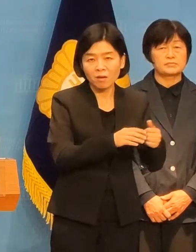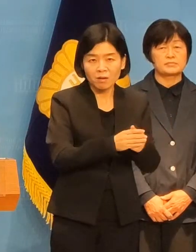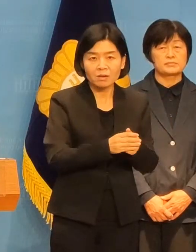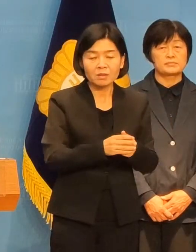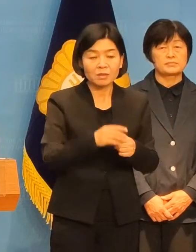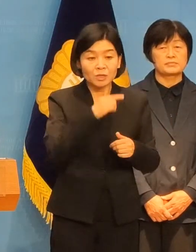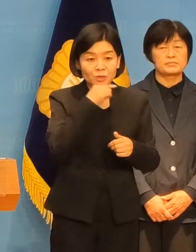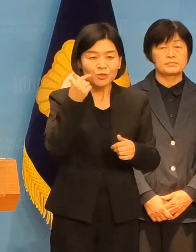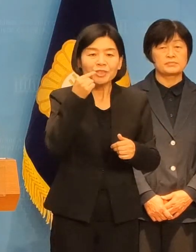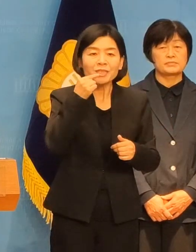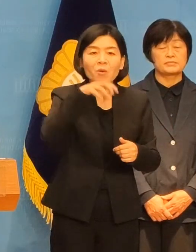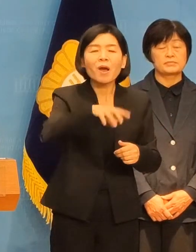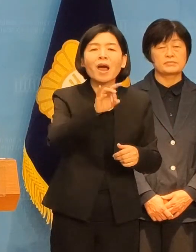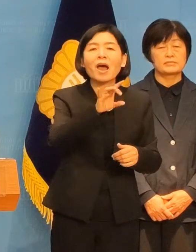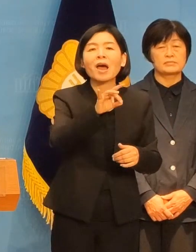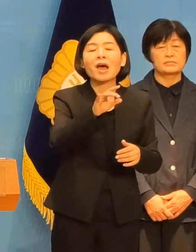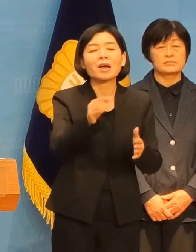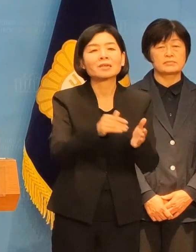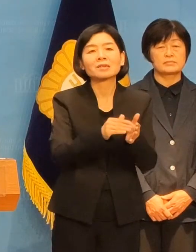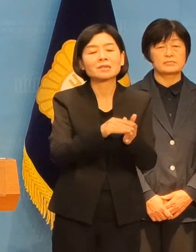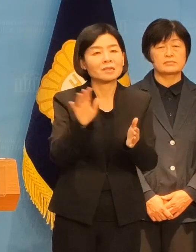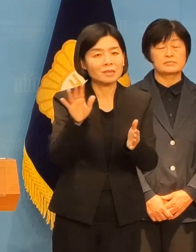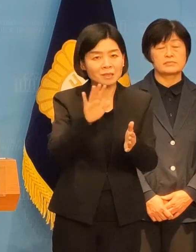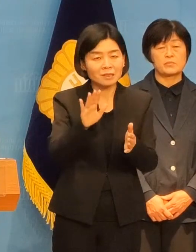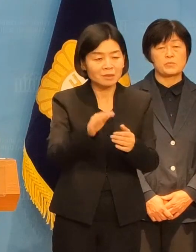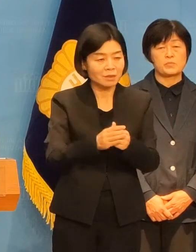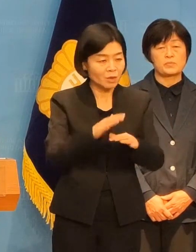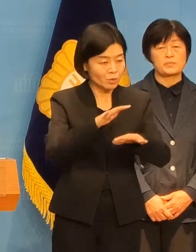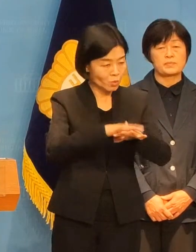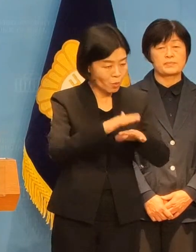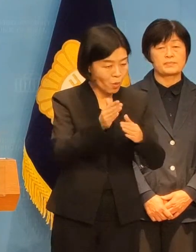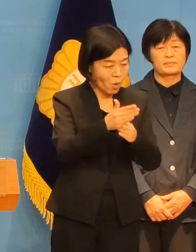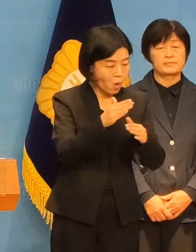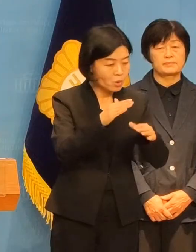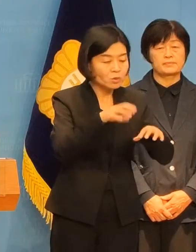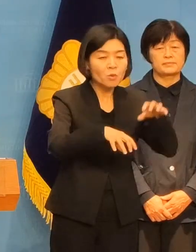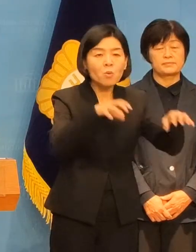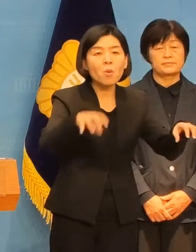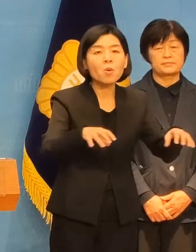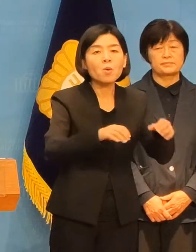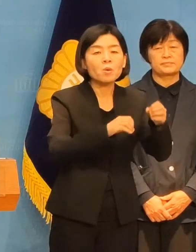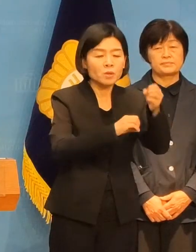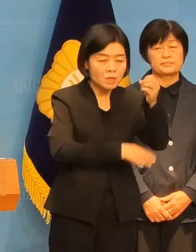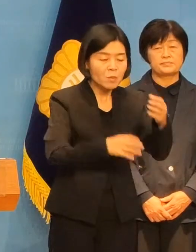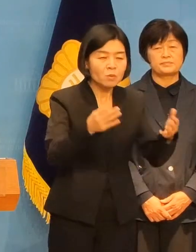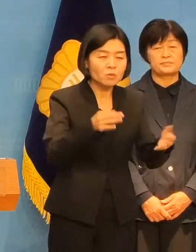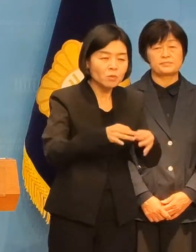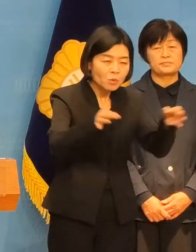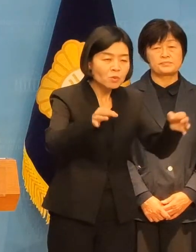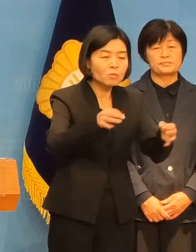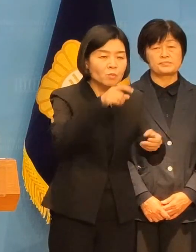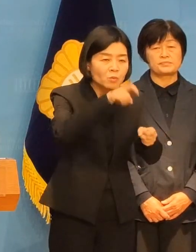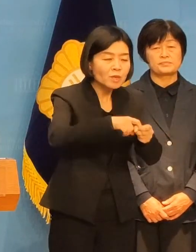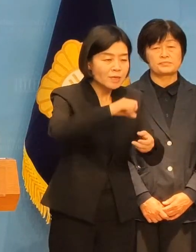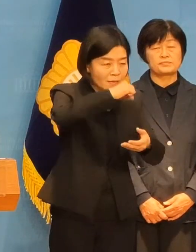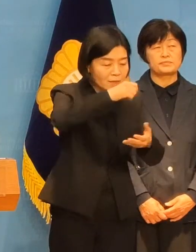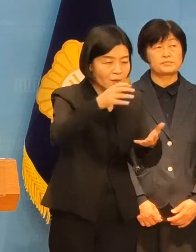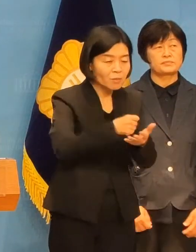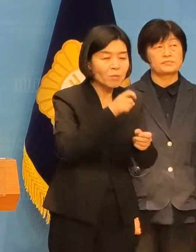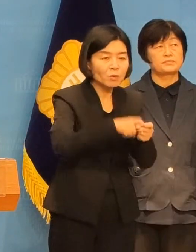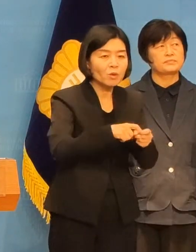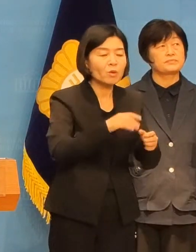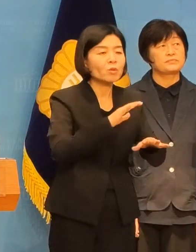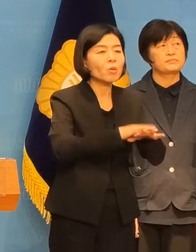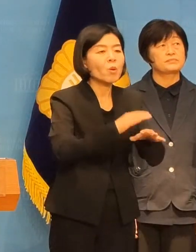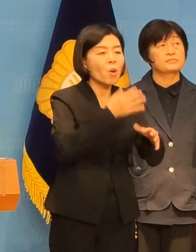것입니다. 지금 순창군에서는 농어촌 기본소득 예산을 확보하기 위해 농어민 공익수당